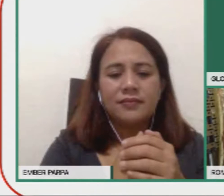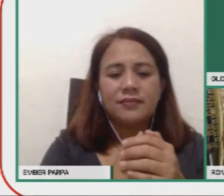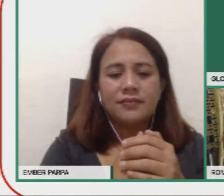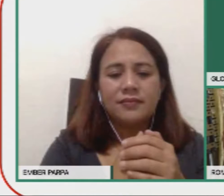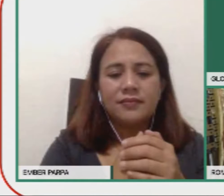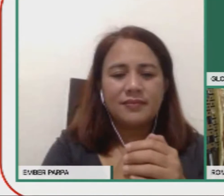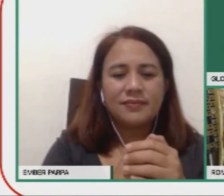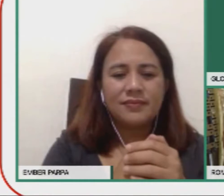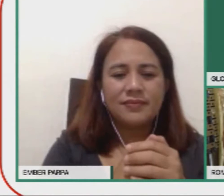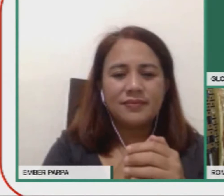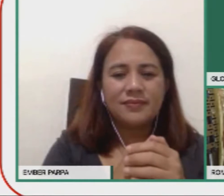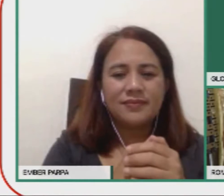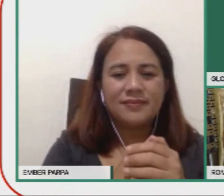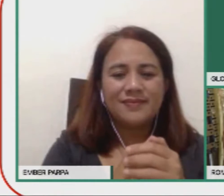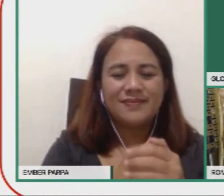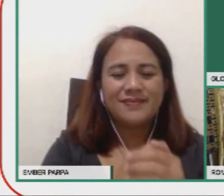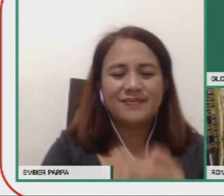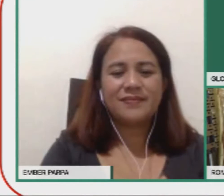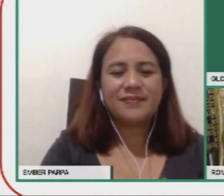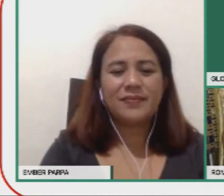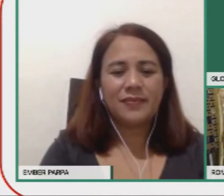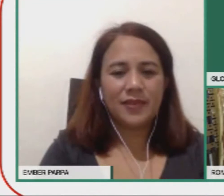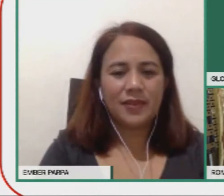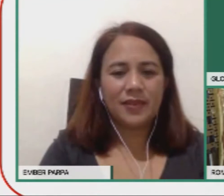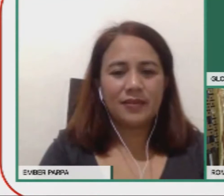Go on, Glo. Continue.